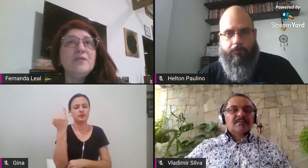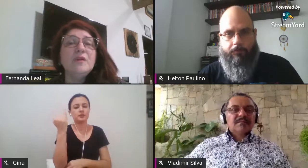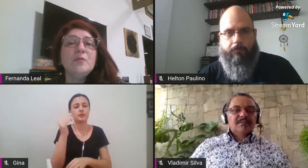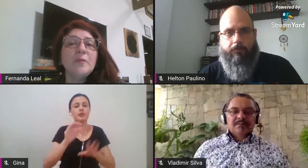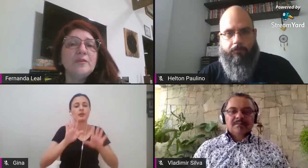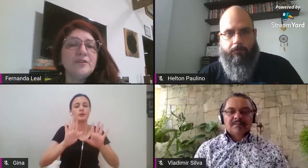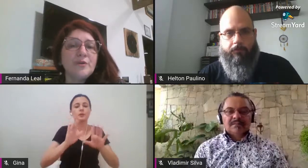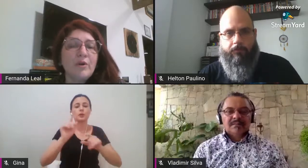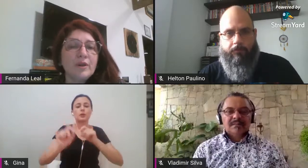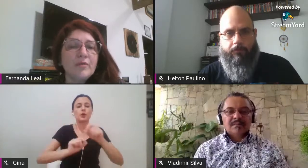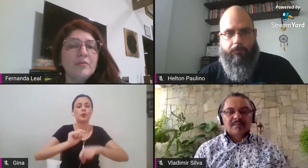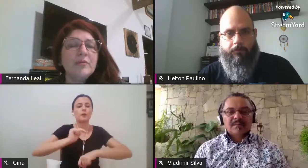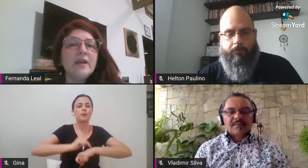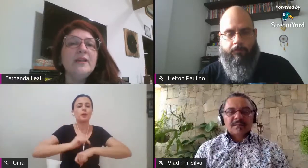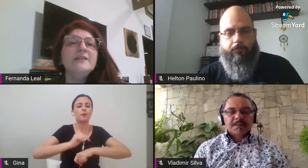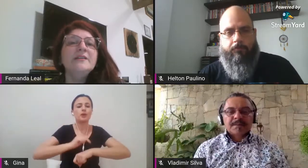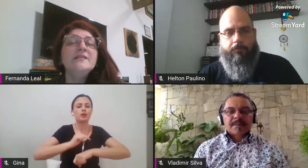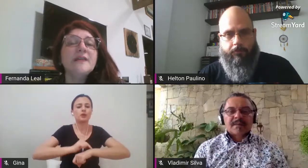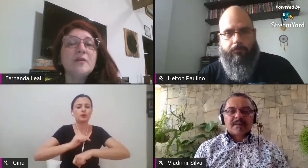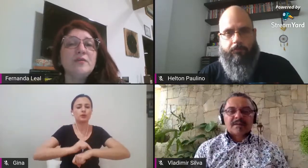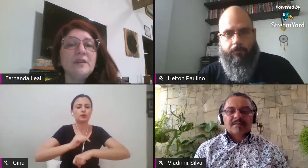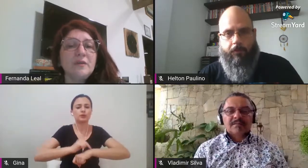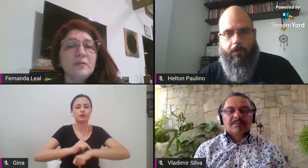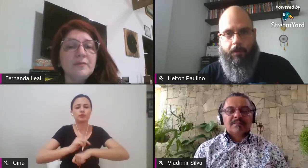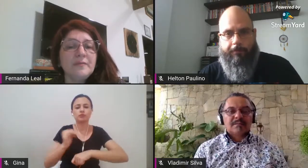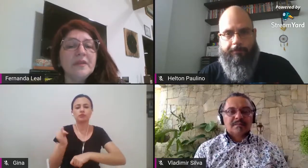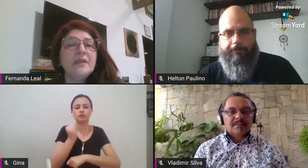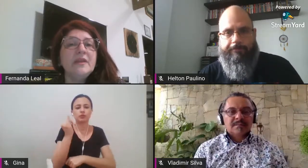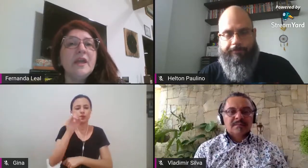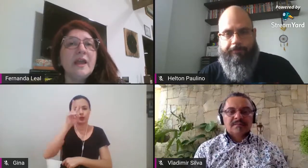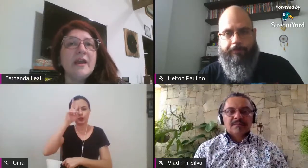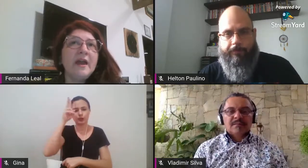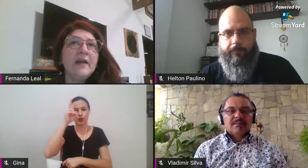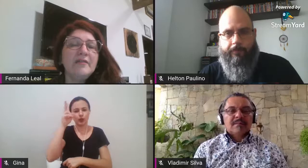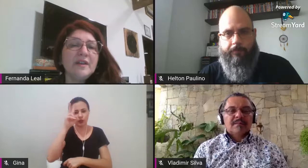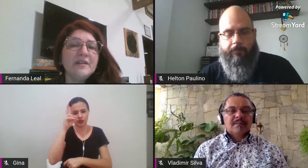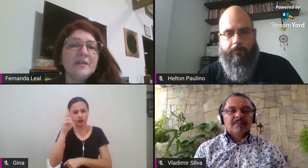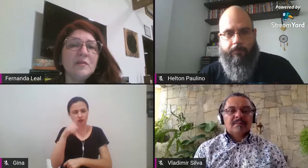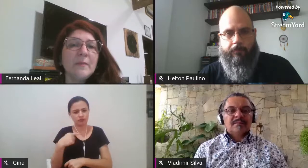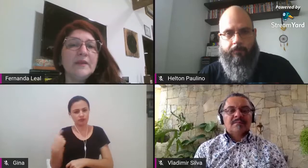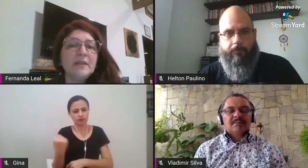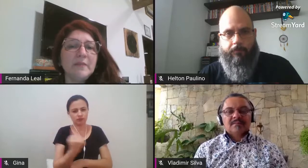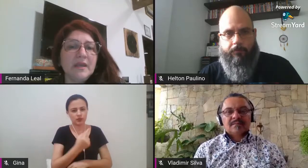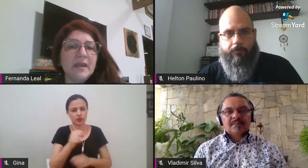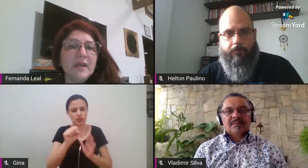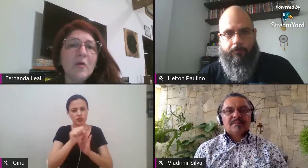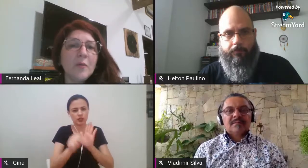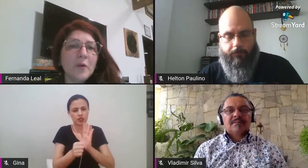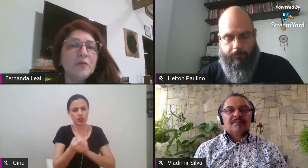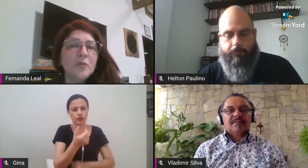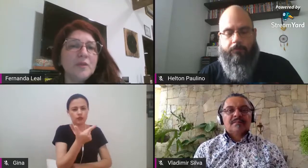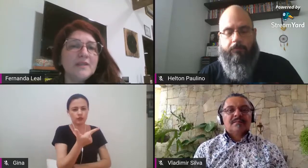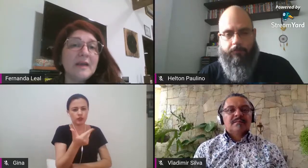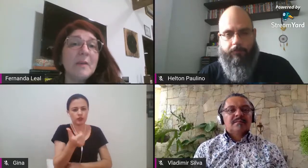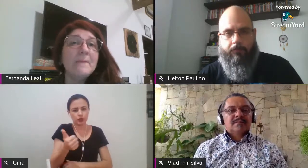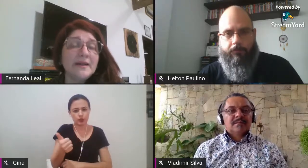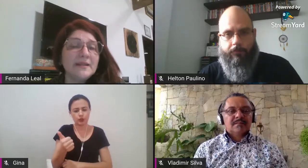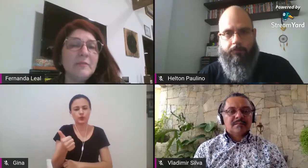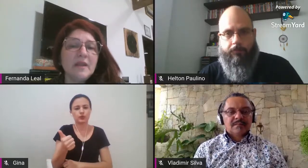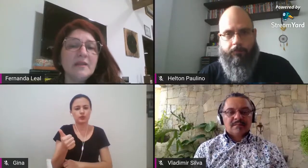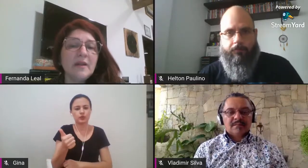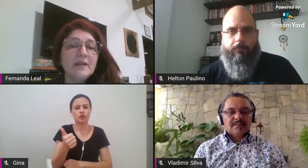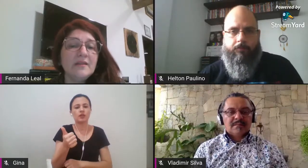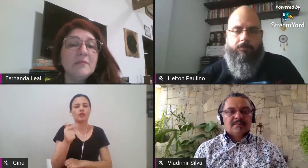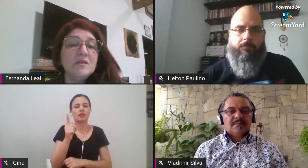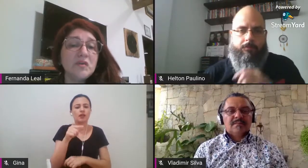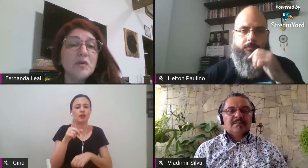gente está vivendo um momento histórico, né, nesse século XXI, que é a vivência de uma pandemia, né, como o próprio nome diz, é uma